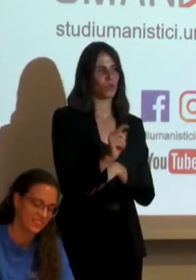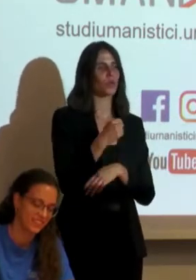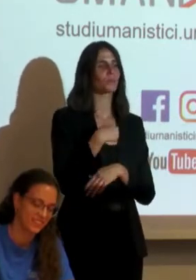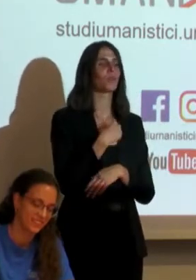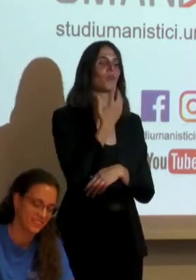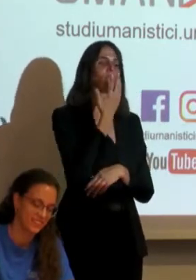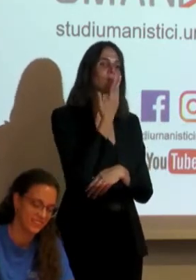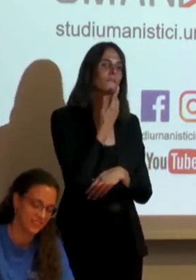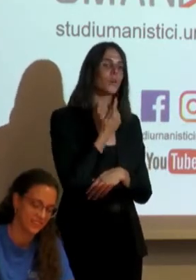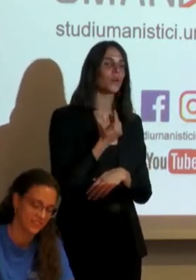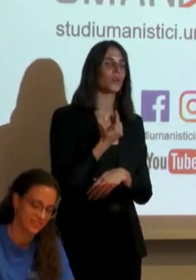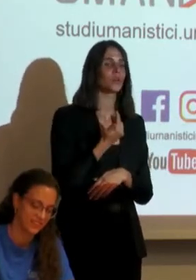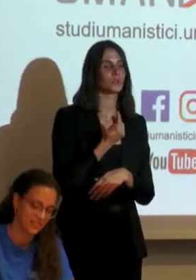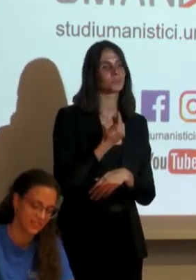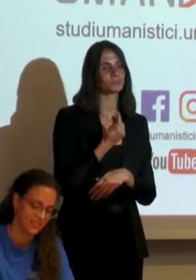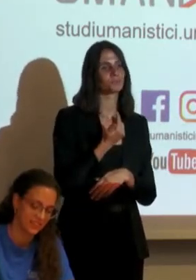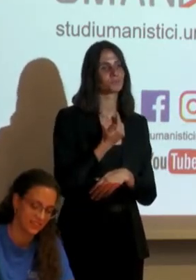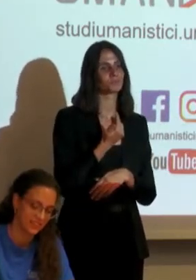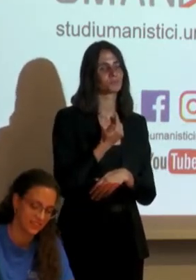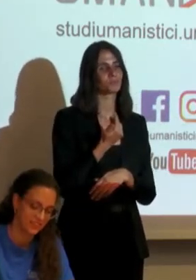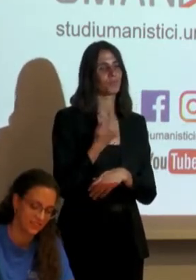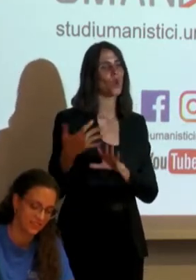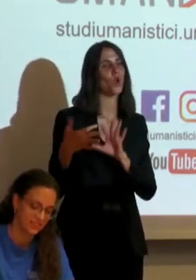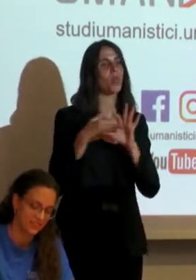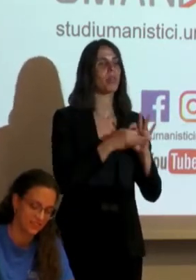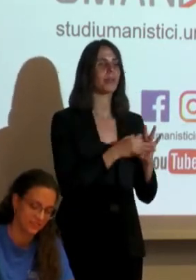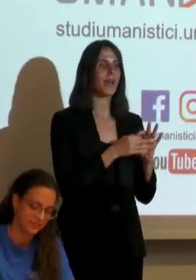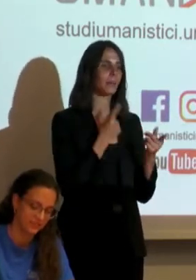aveva proposto Emma, cioè